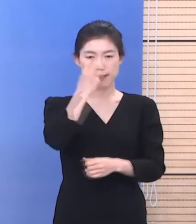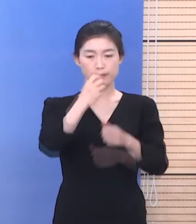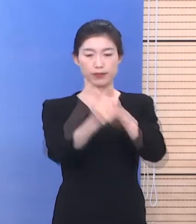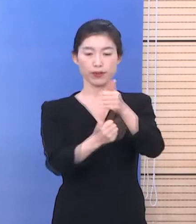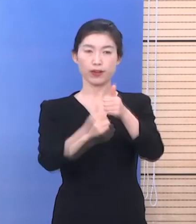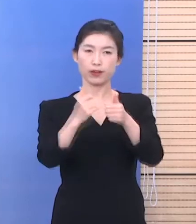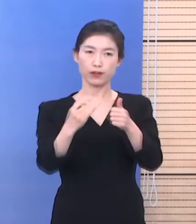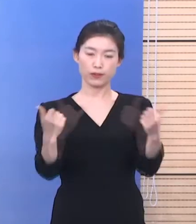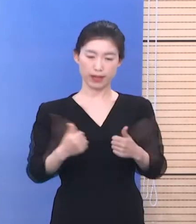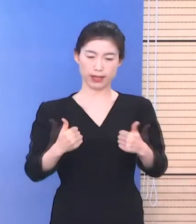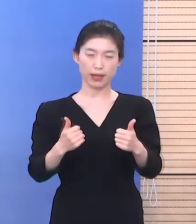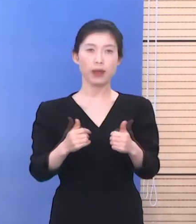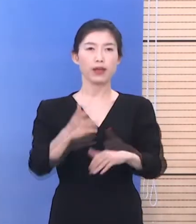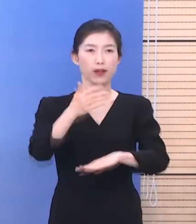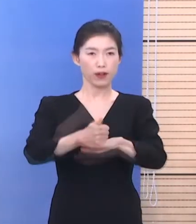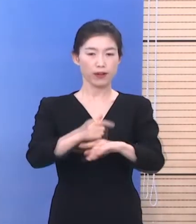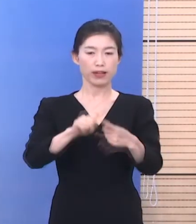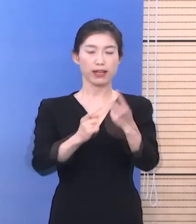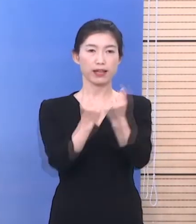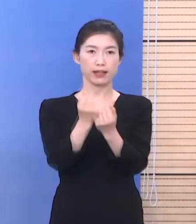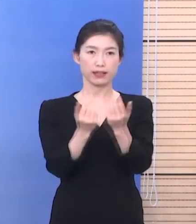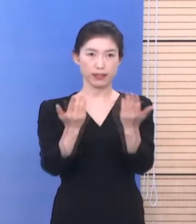대해서 브리핑하겠습니다.